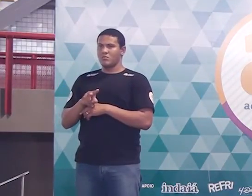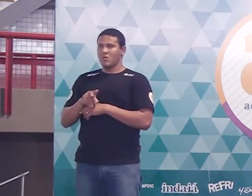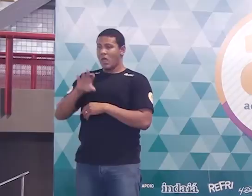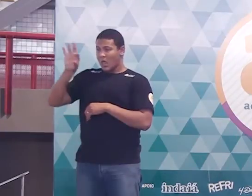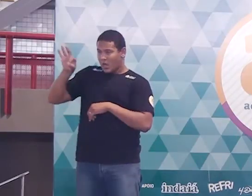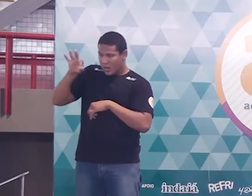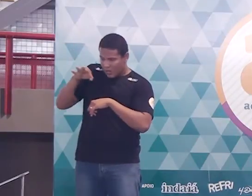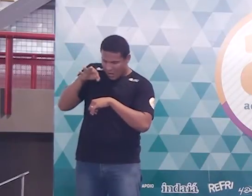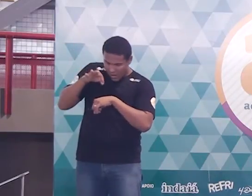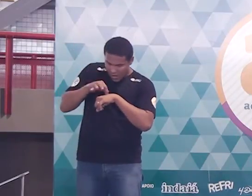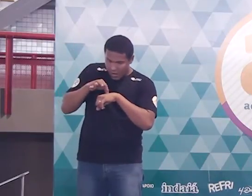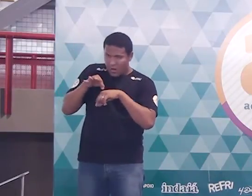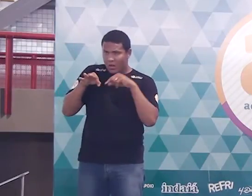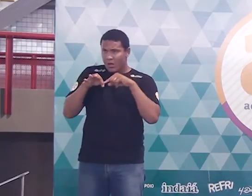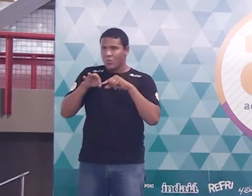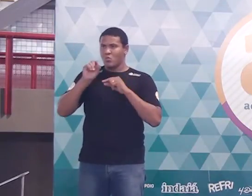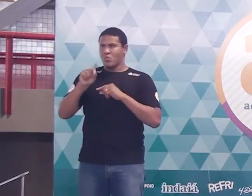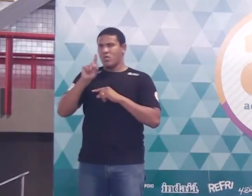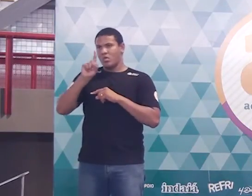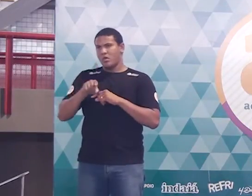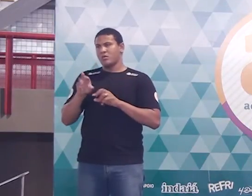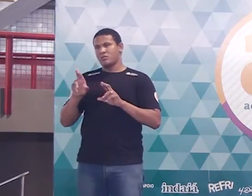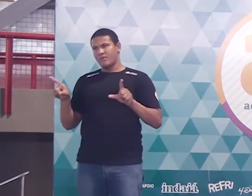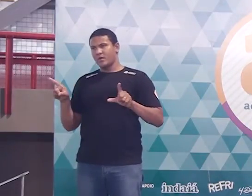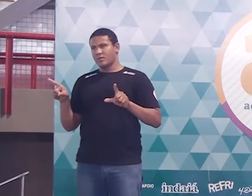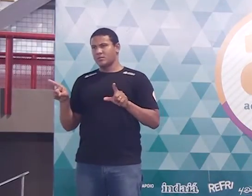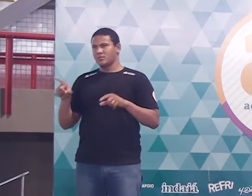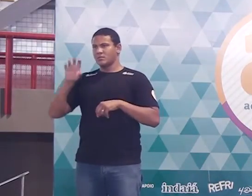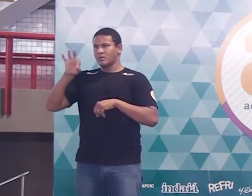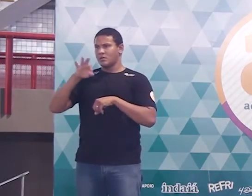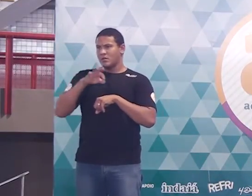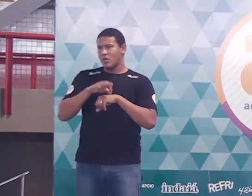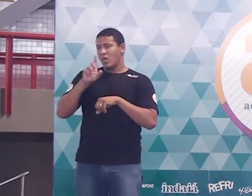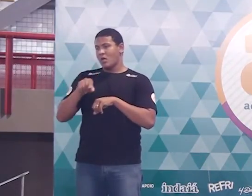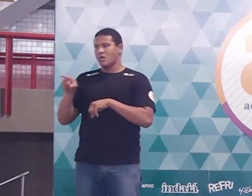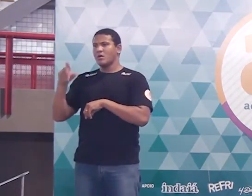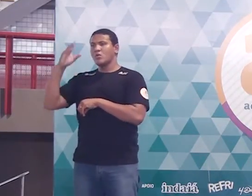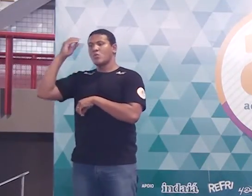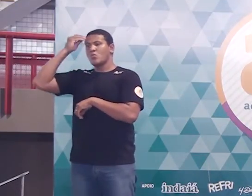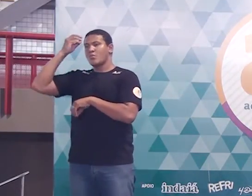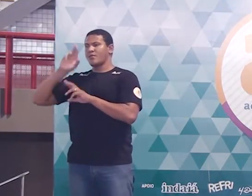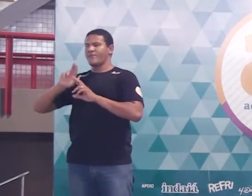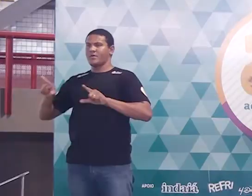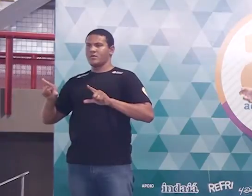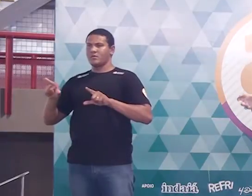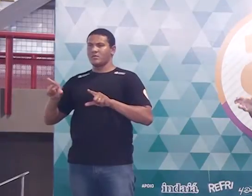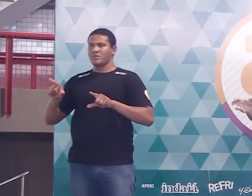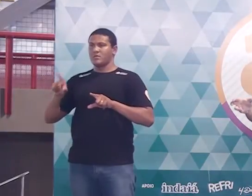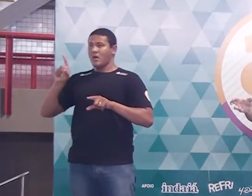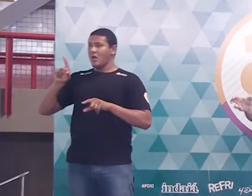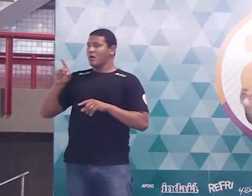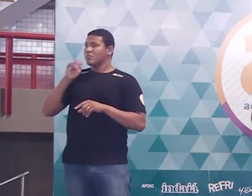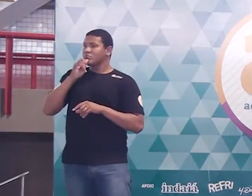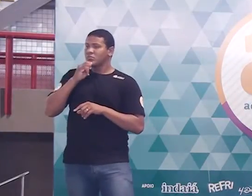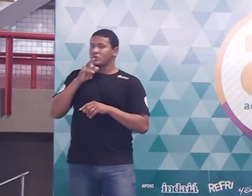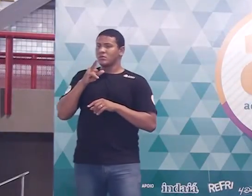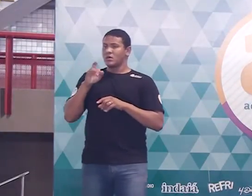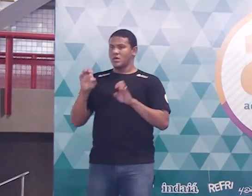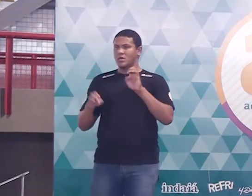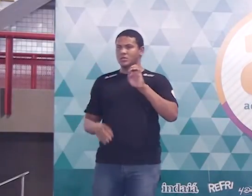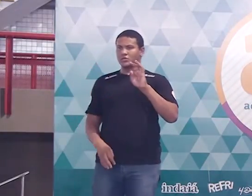entre agente etiológico e agente transmissor. O agente etiológico é o causador da doença.